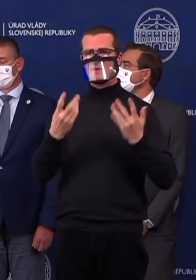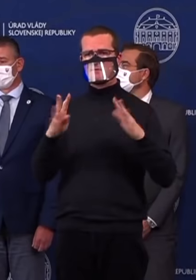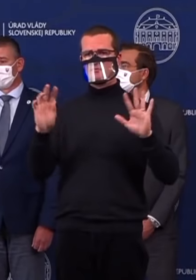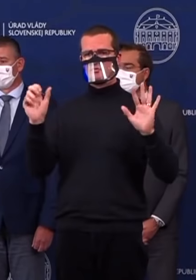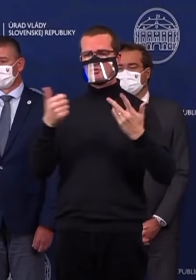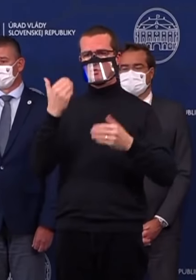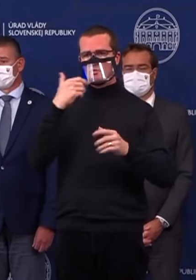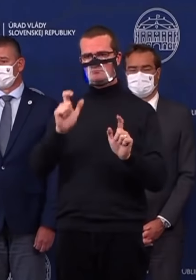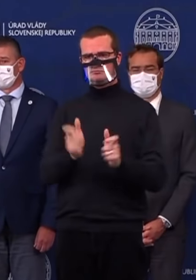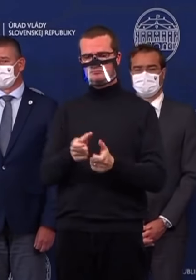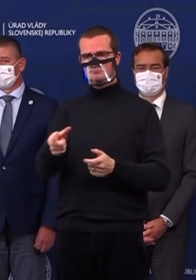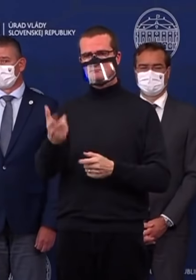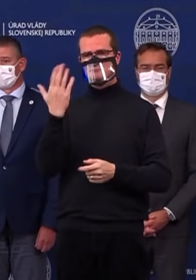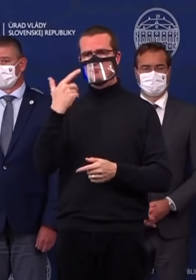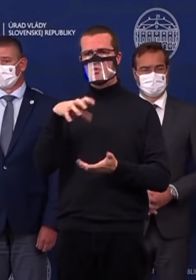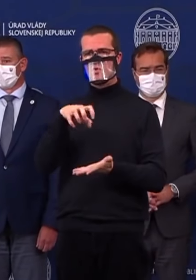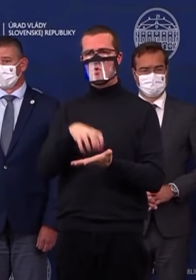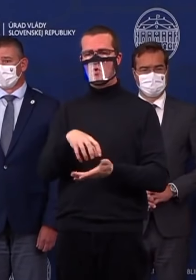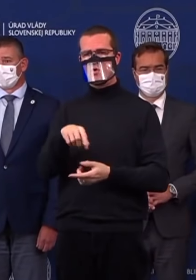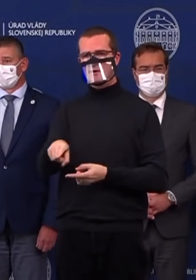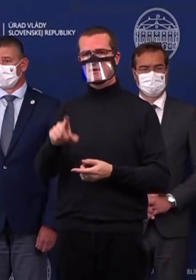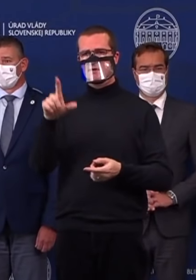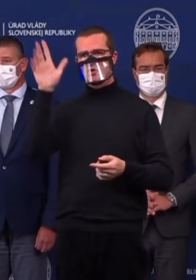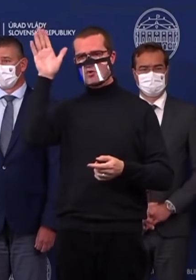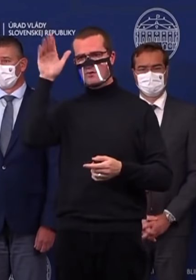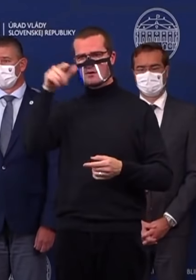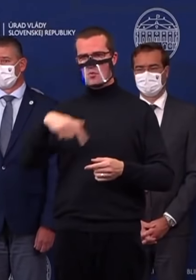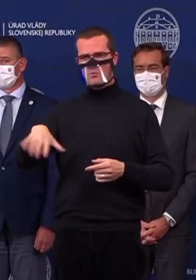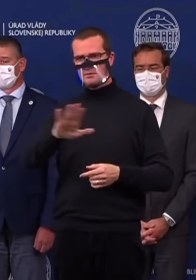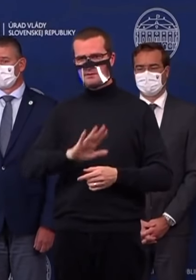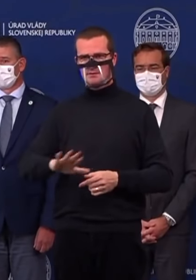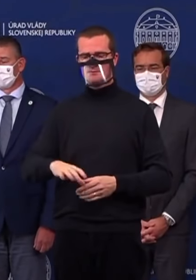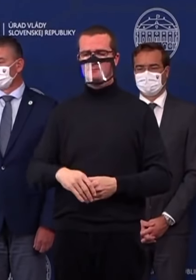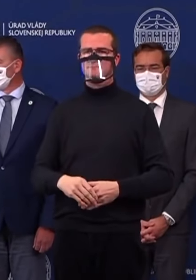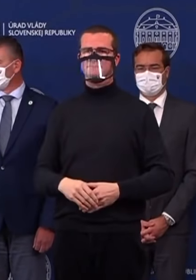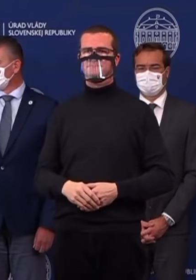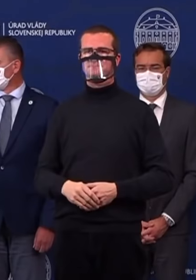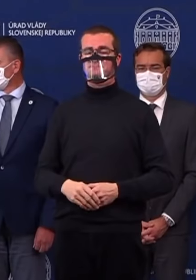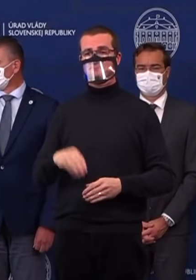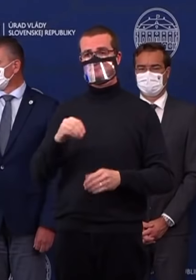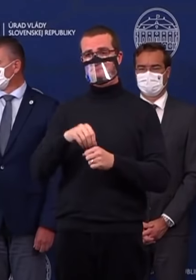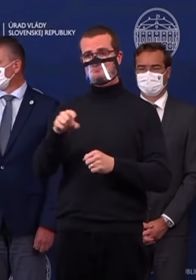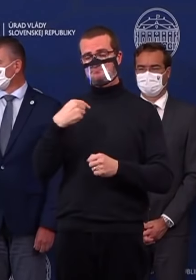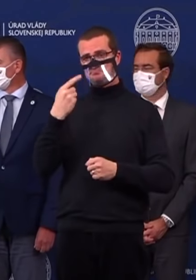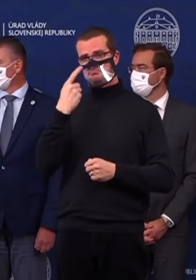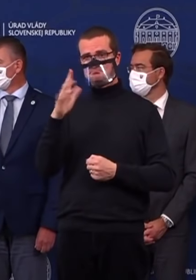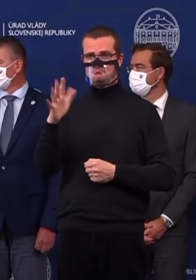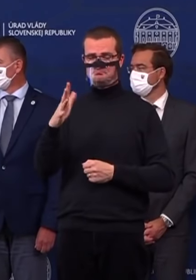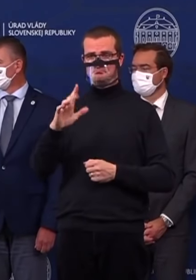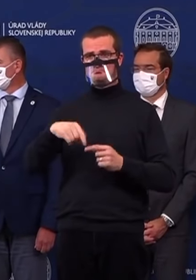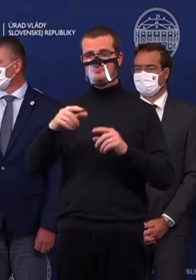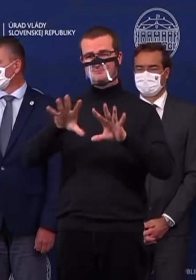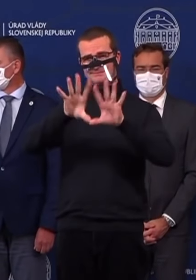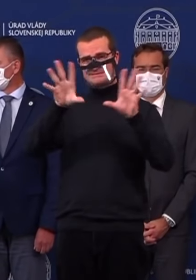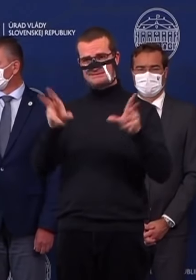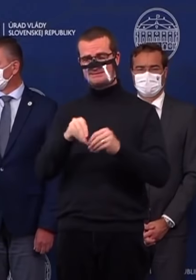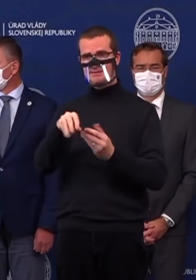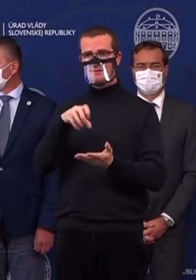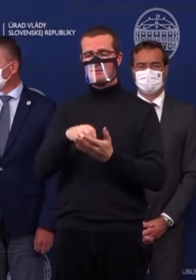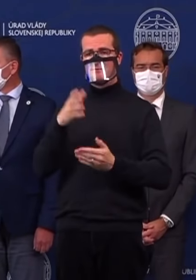takto identifikovaných bolo v okrese Dolný Kubín. Tu sme predpokladali, teda, že dokopy v tomto regióne